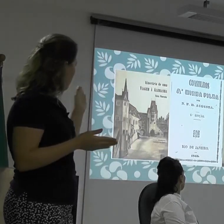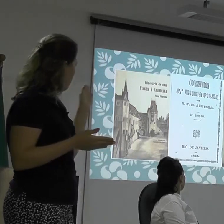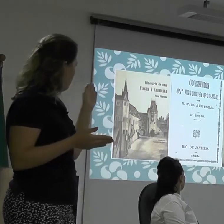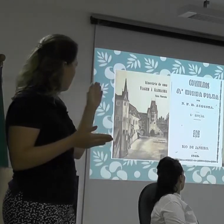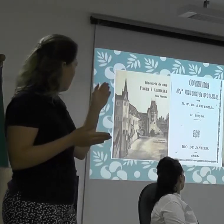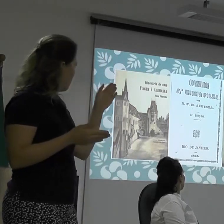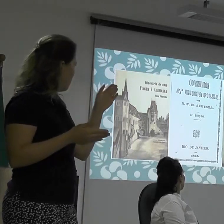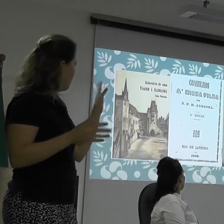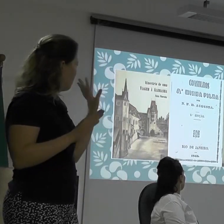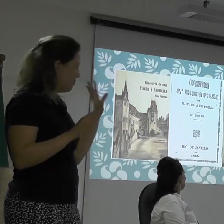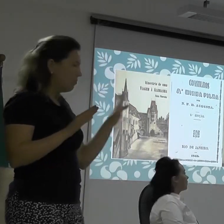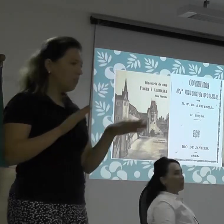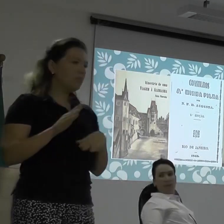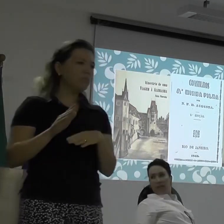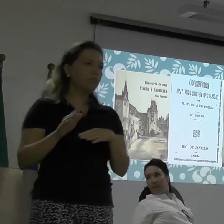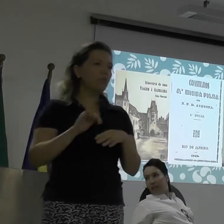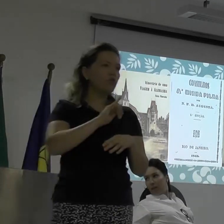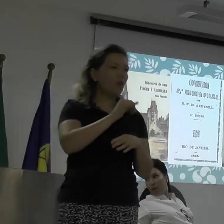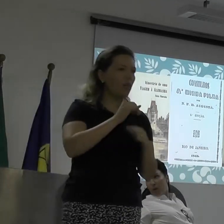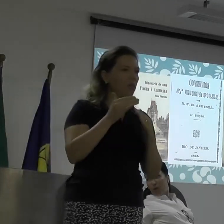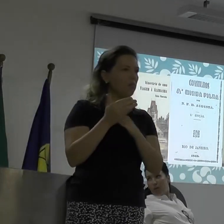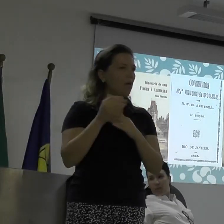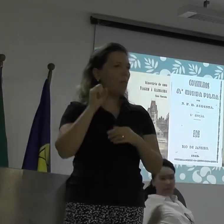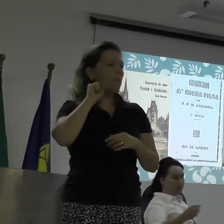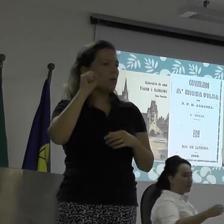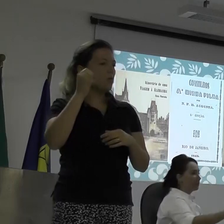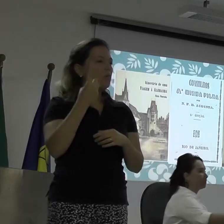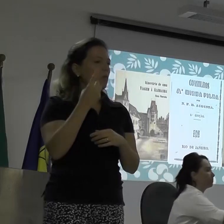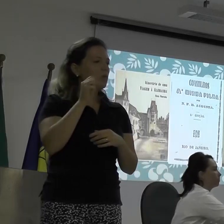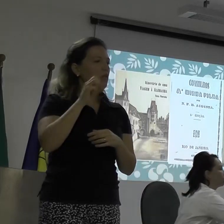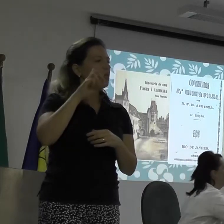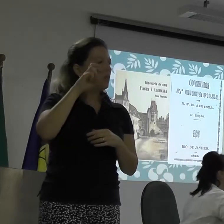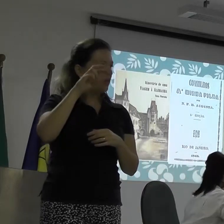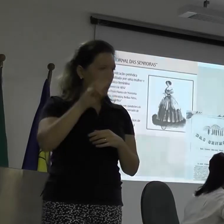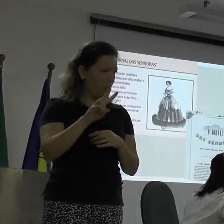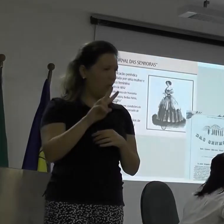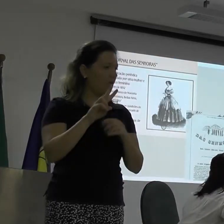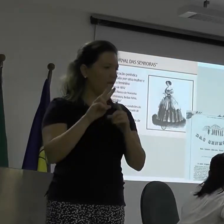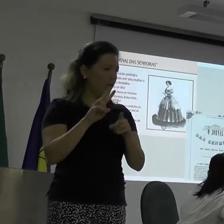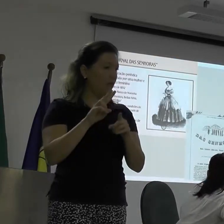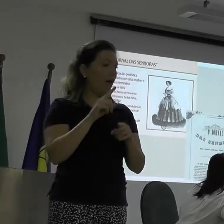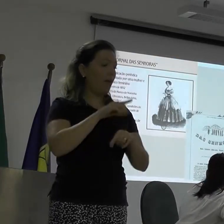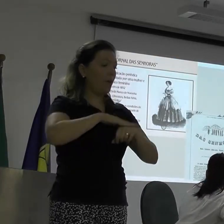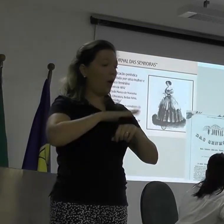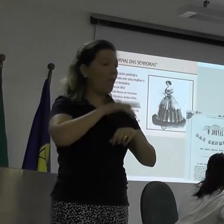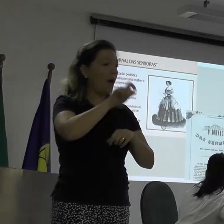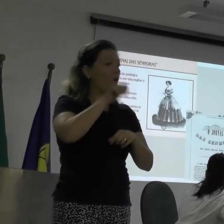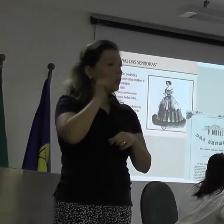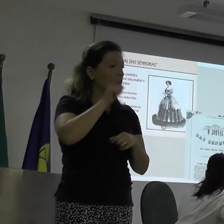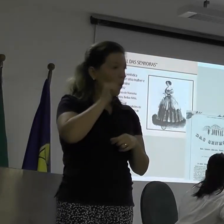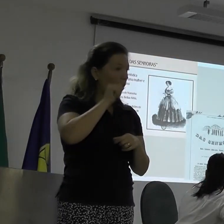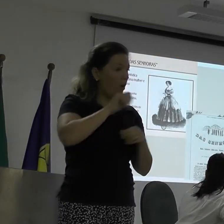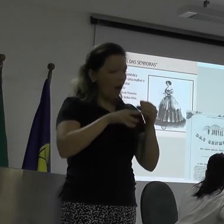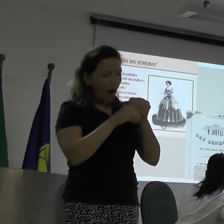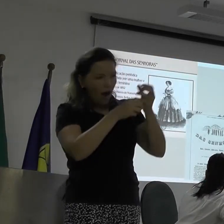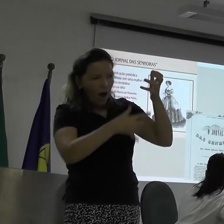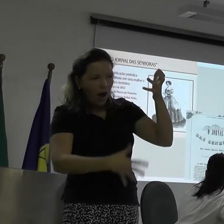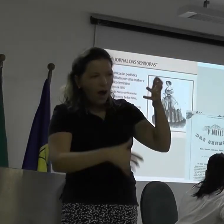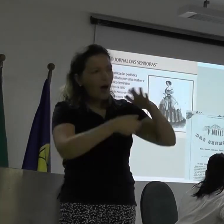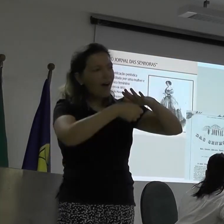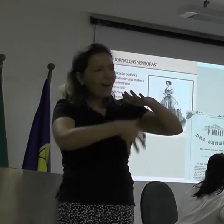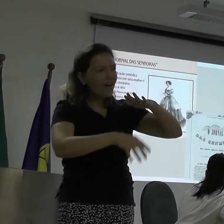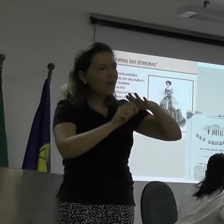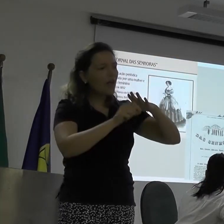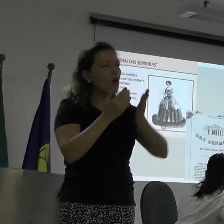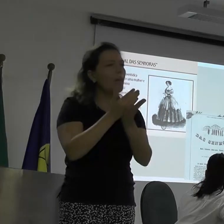e 4 de abril de 1852. Segundo nota da autora, ela começou a esboçar este